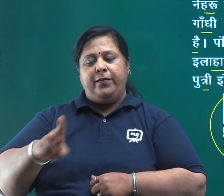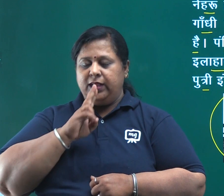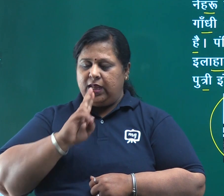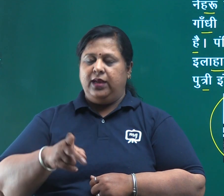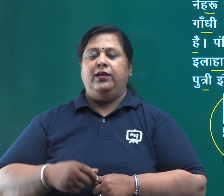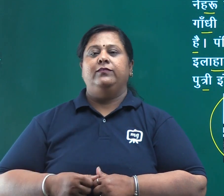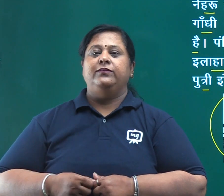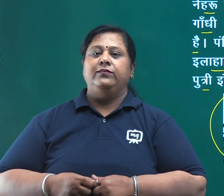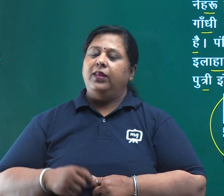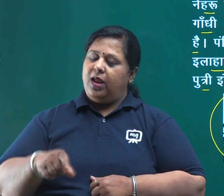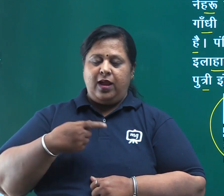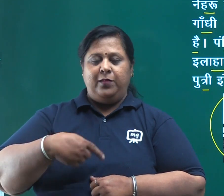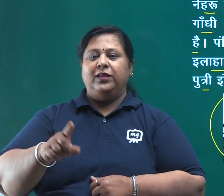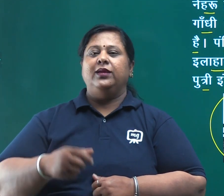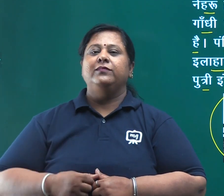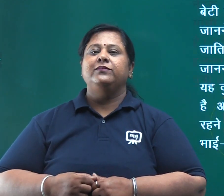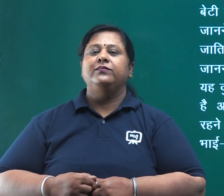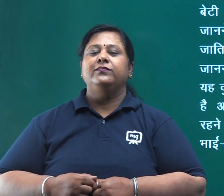बताया गया है। आगे बढ़ते हैं।